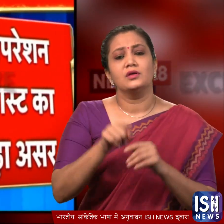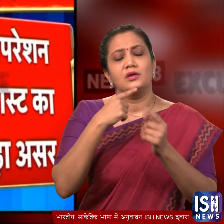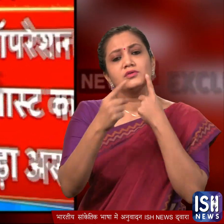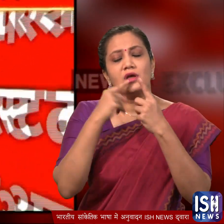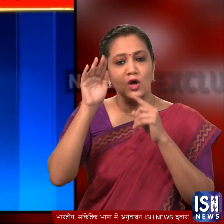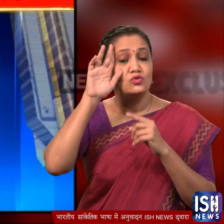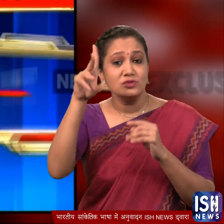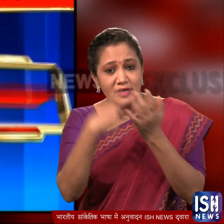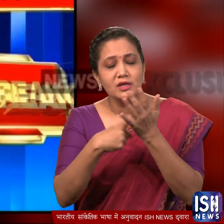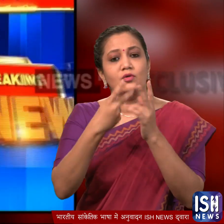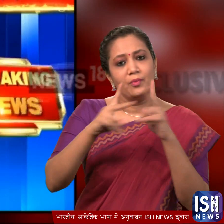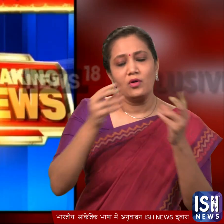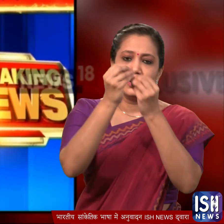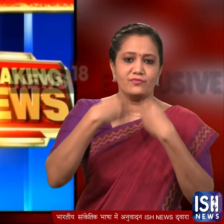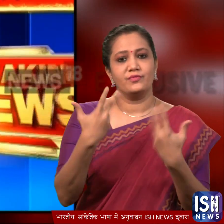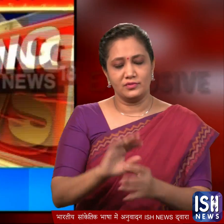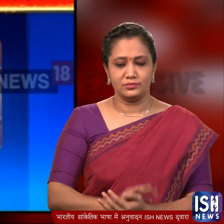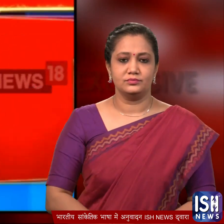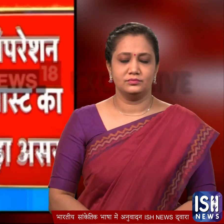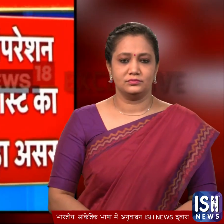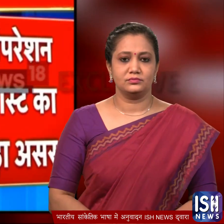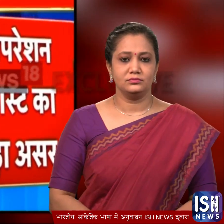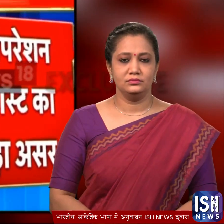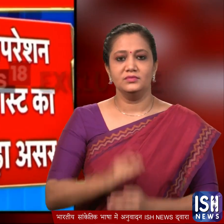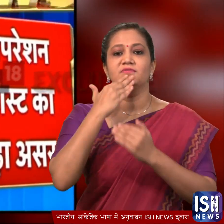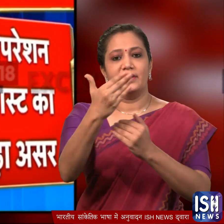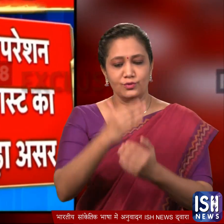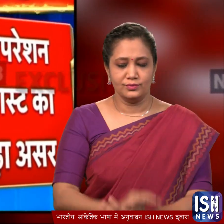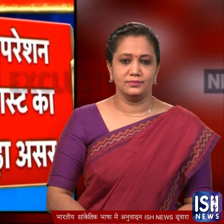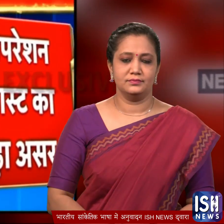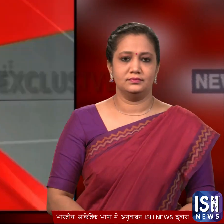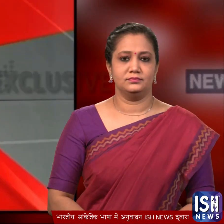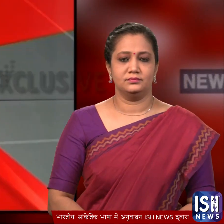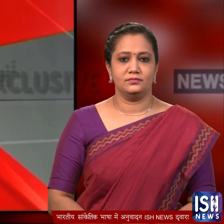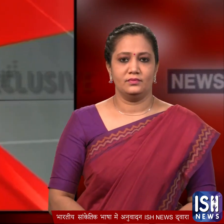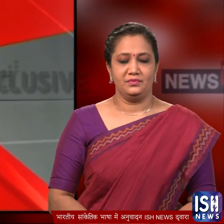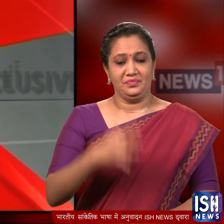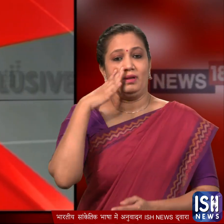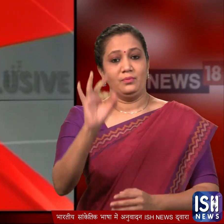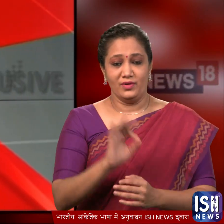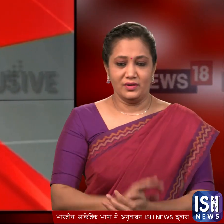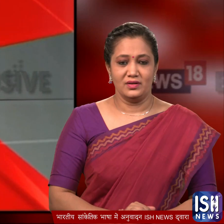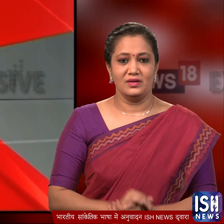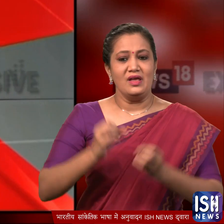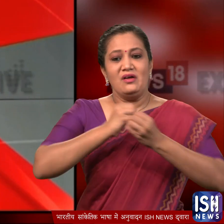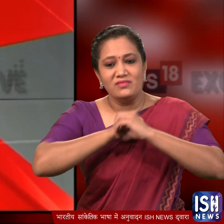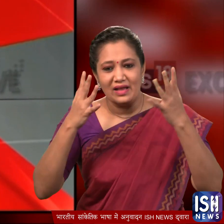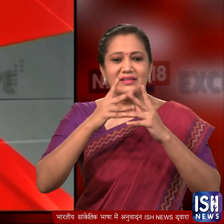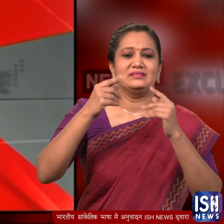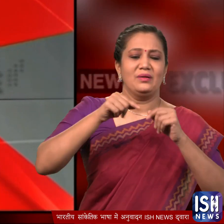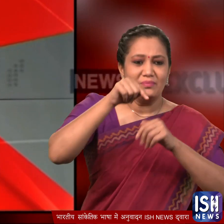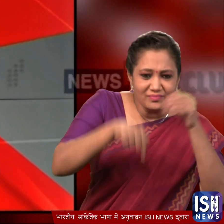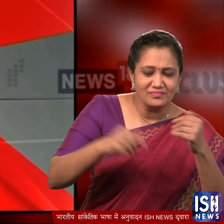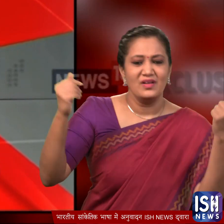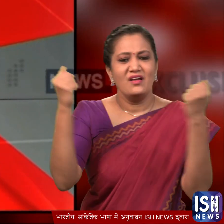उन पर भी न्यूज 18 इंडिया से एक्सक्लूसिव पक्ष रखा है। शुक्रिया नीरज आपका। सौ बात की एक बात यह कि हिंसा की राजनीति